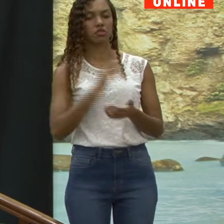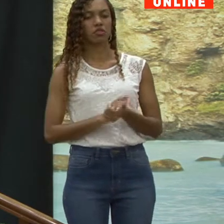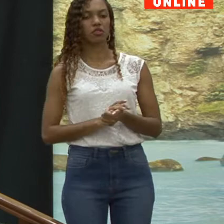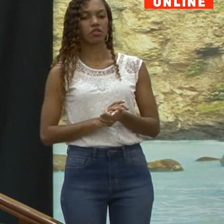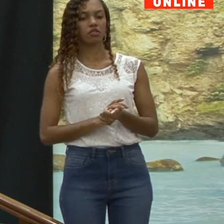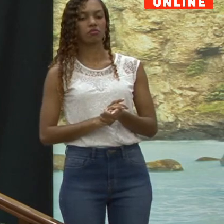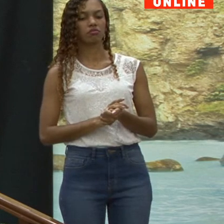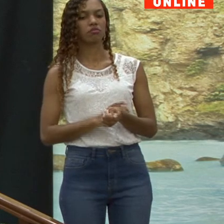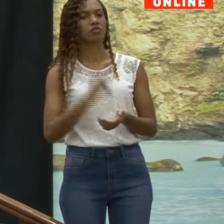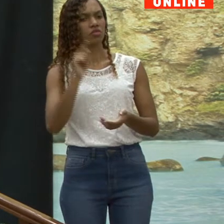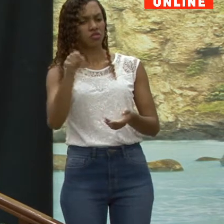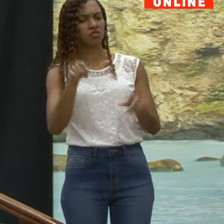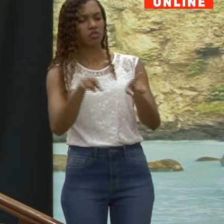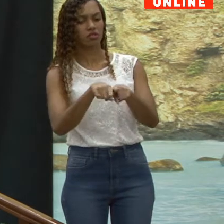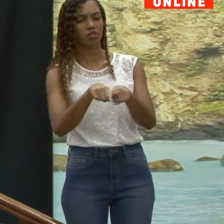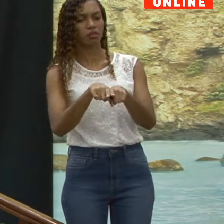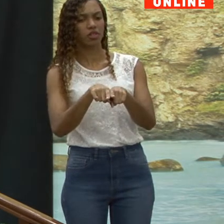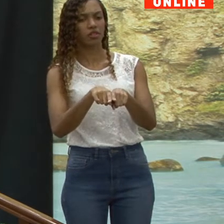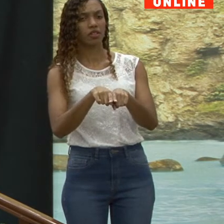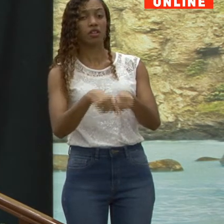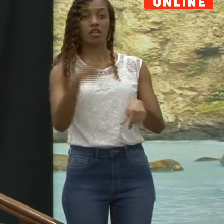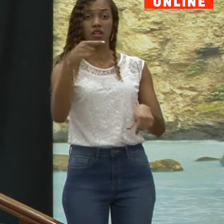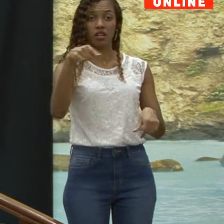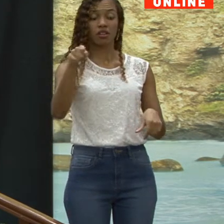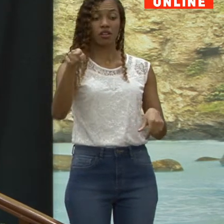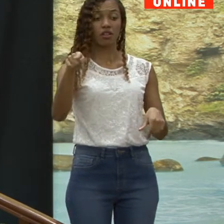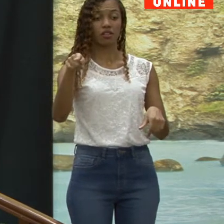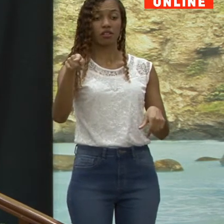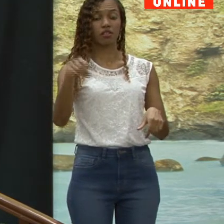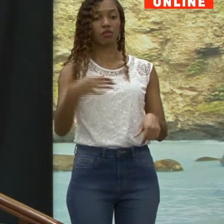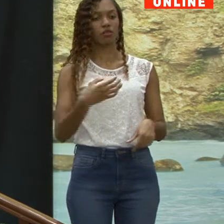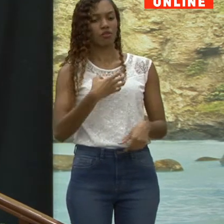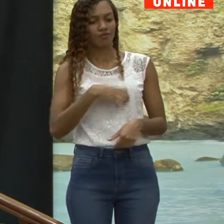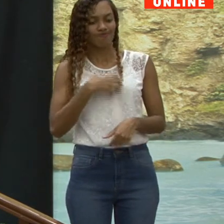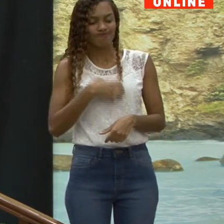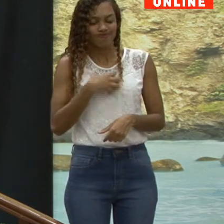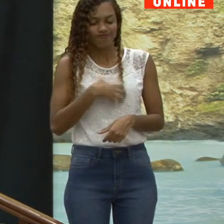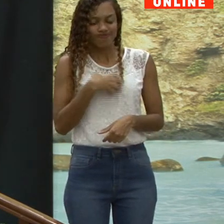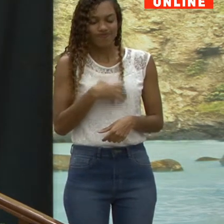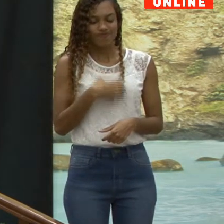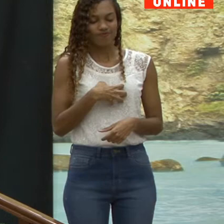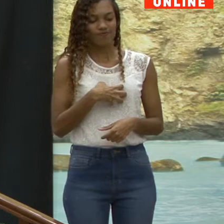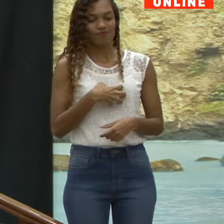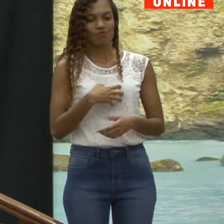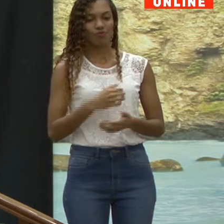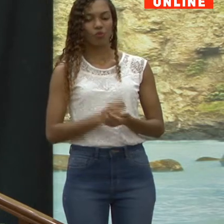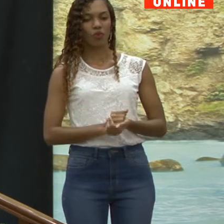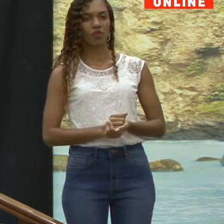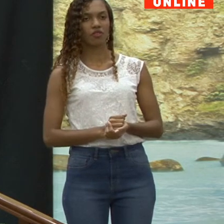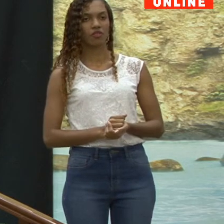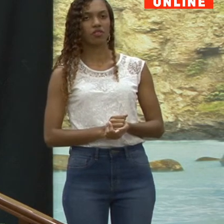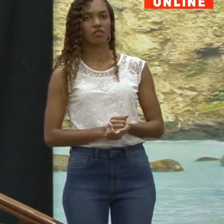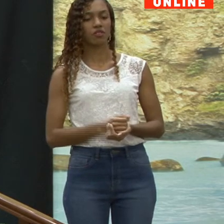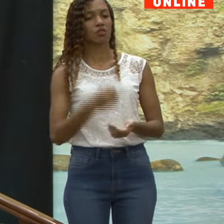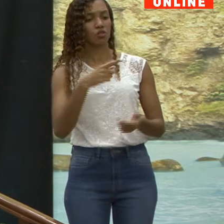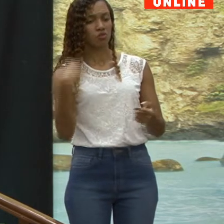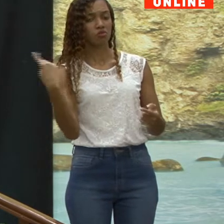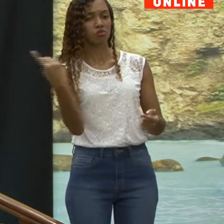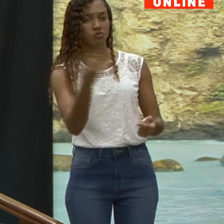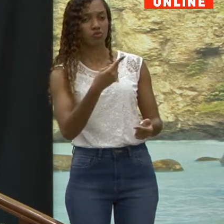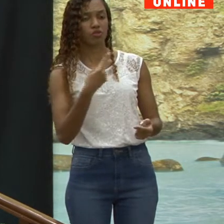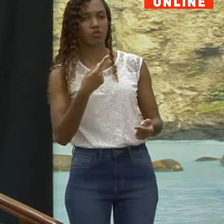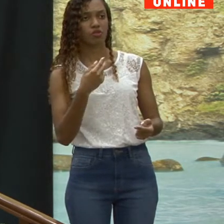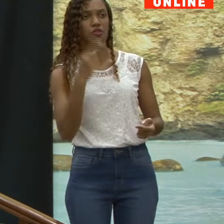também, e ela fica com muita raiva. Quem sabe nós estamos reclamando demais. Sabe de